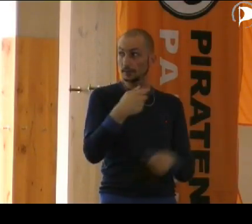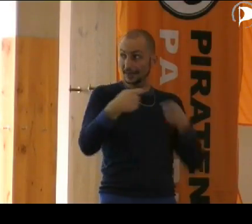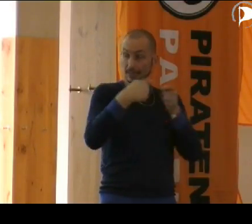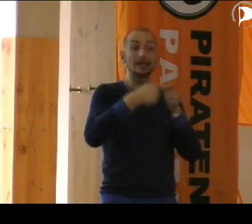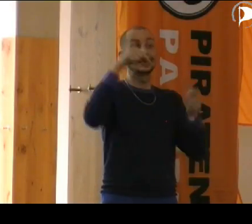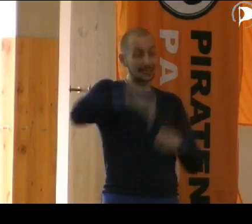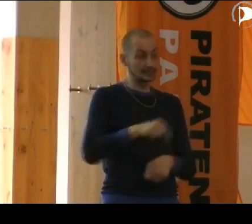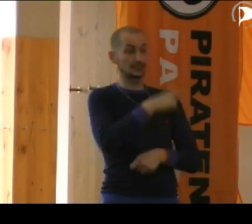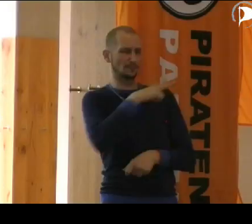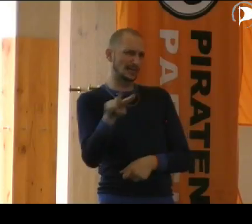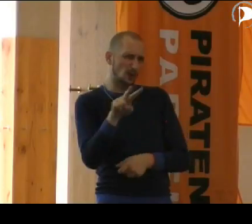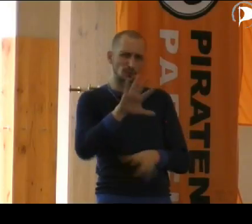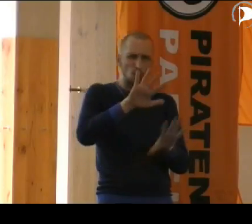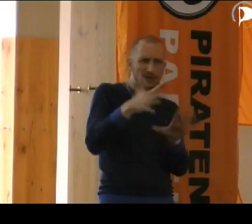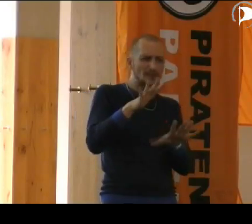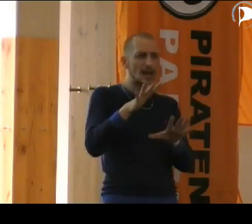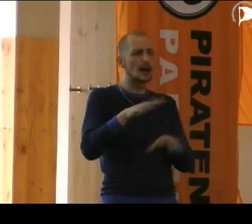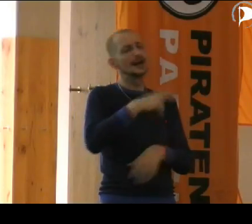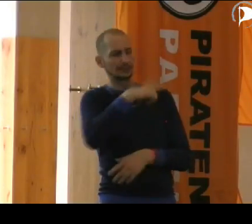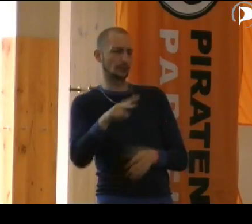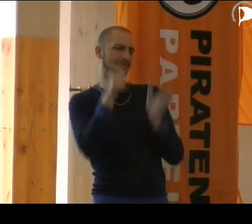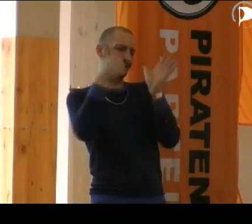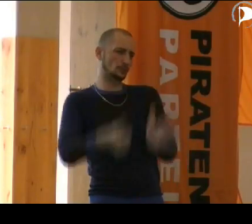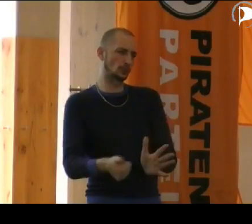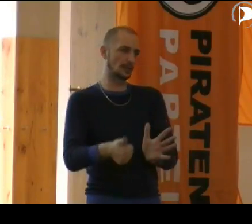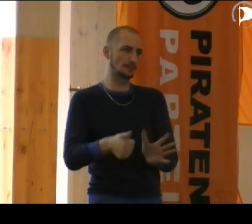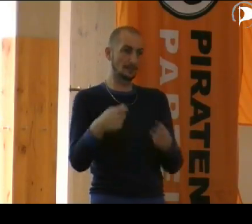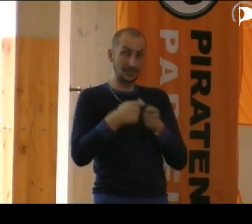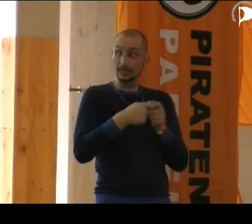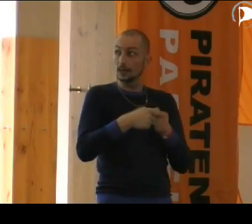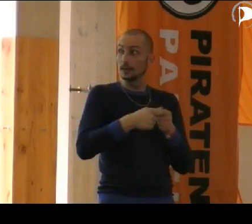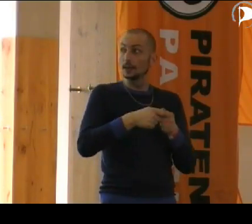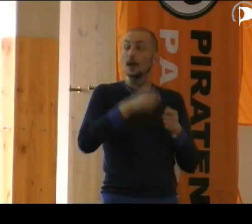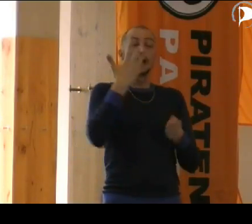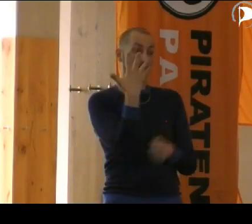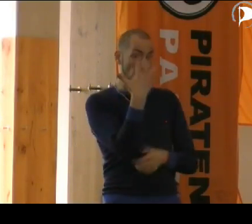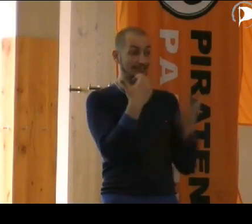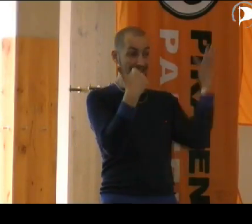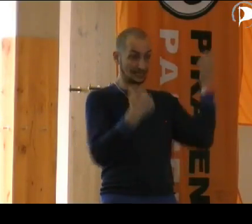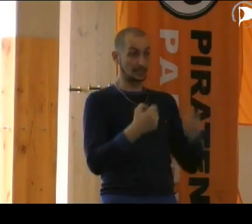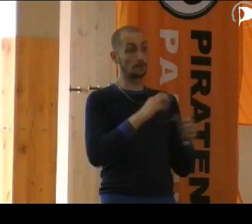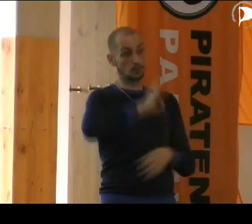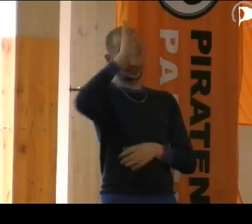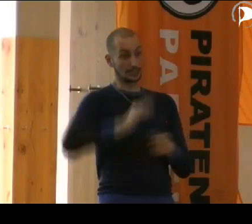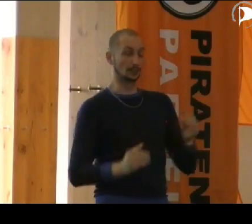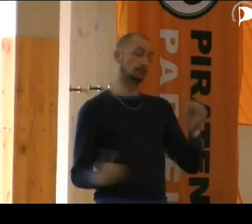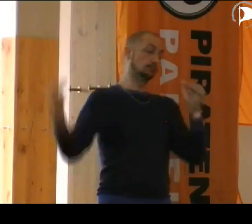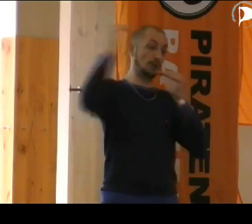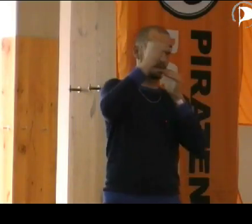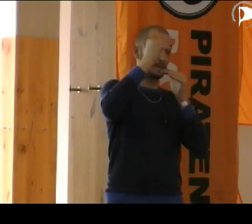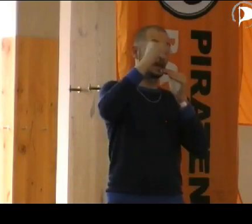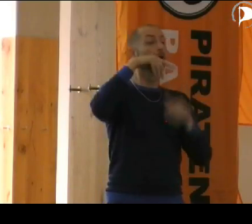2000 nach 2600 das heißt wer 67% und gelenke oder nach sie uns wissen haar